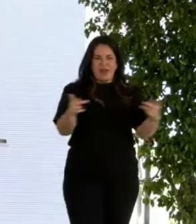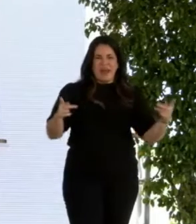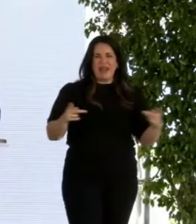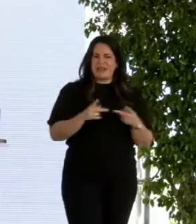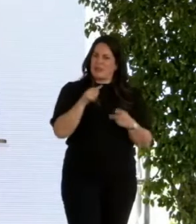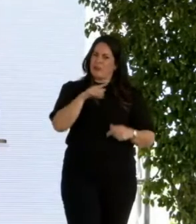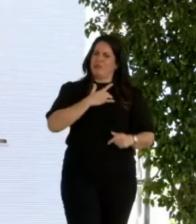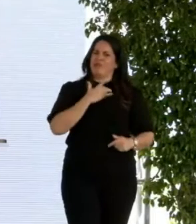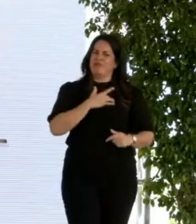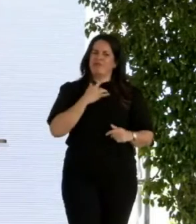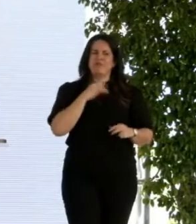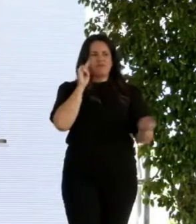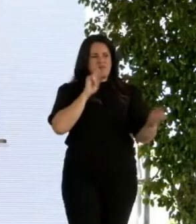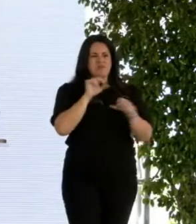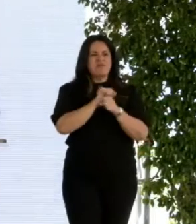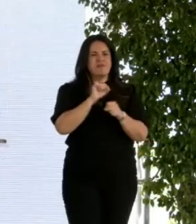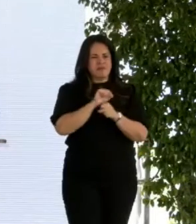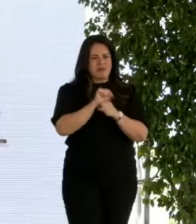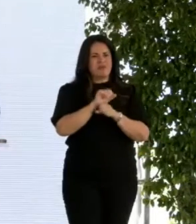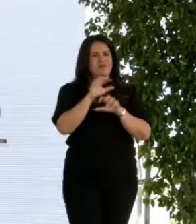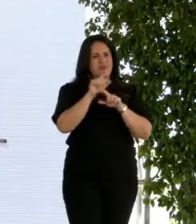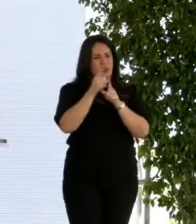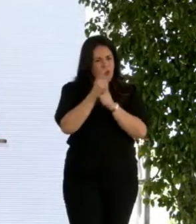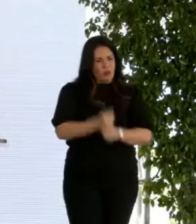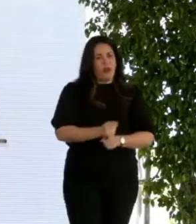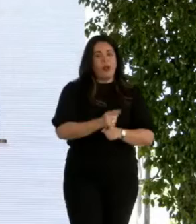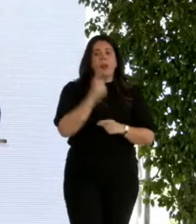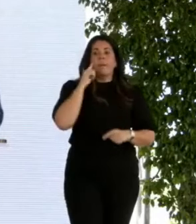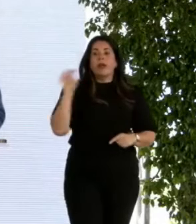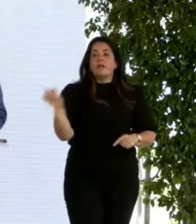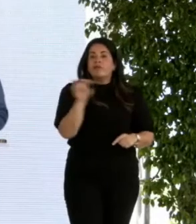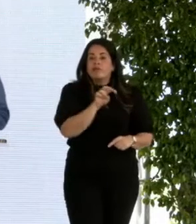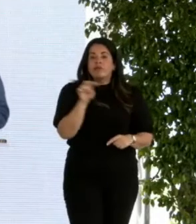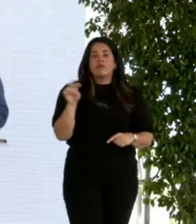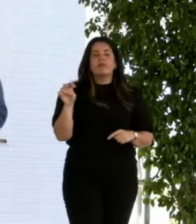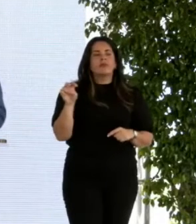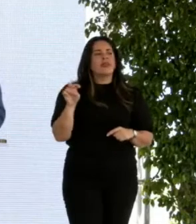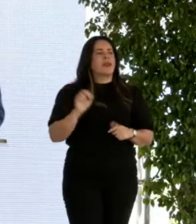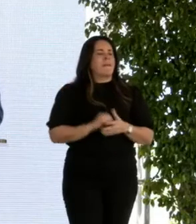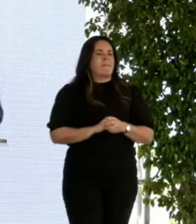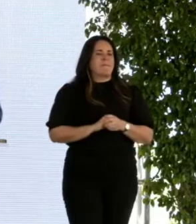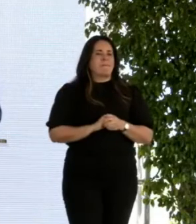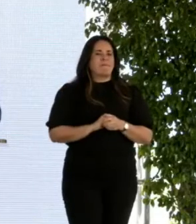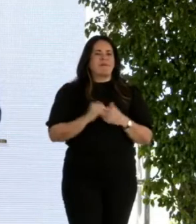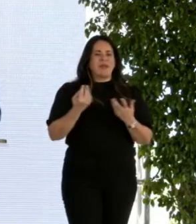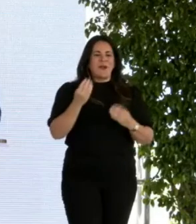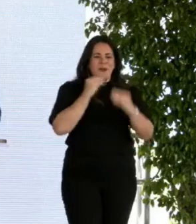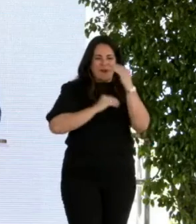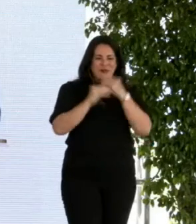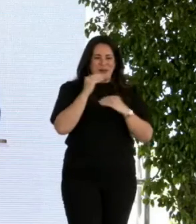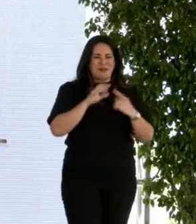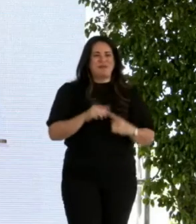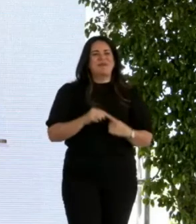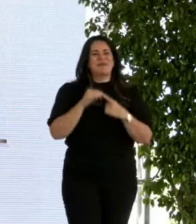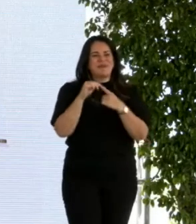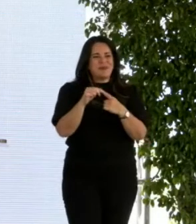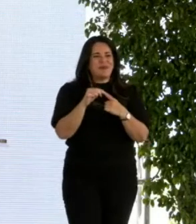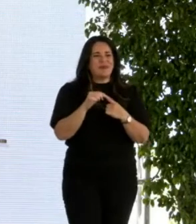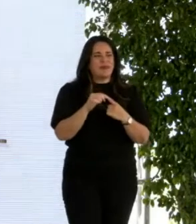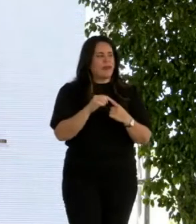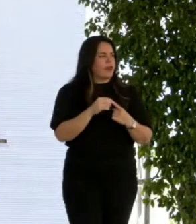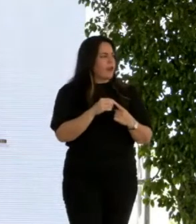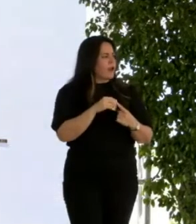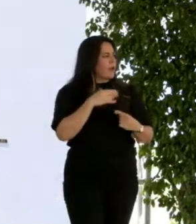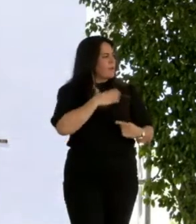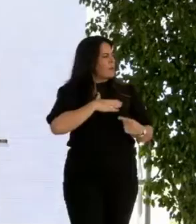tener una plaza que va a estar operando. Y entonces, para transportarnos un poquito a la comida que nos hace especial, cuéntanos, Chef